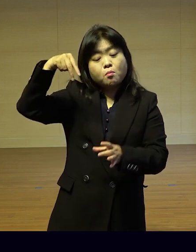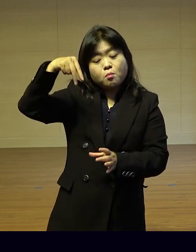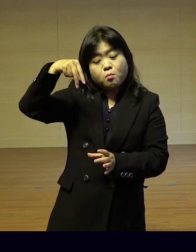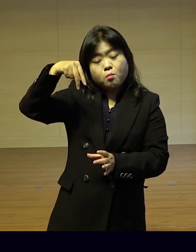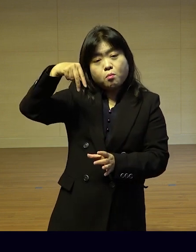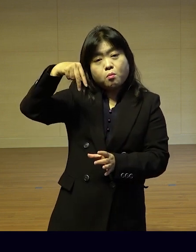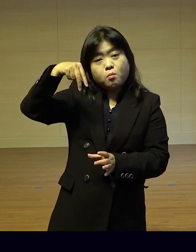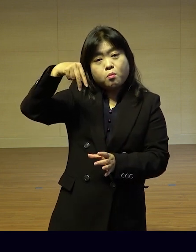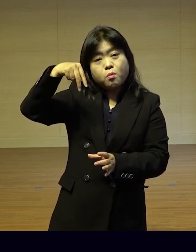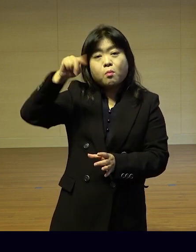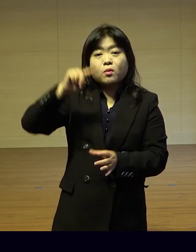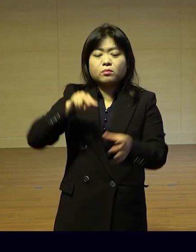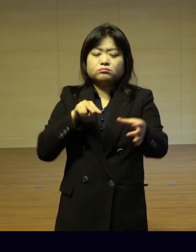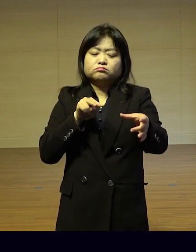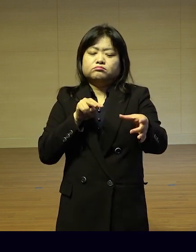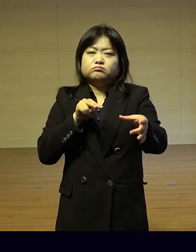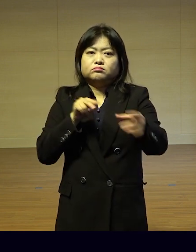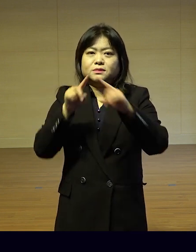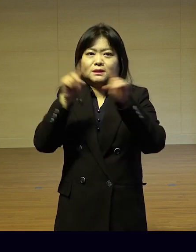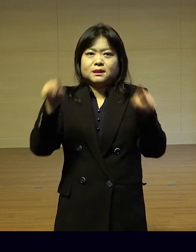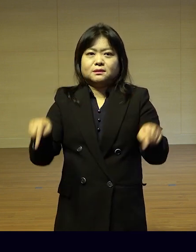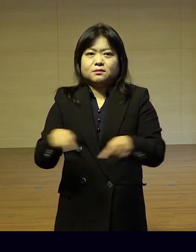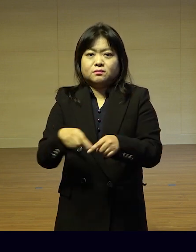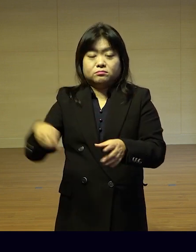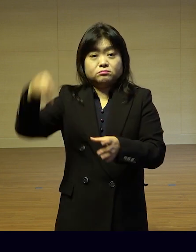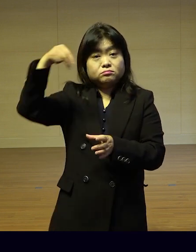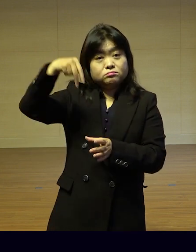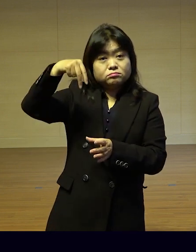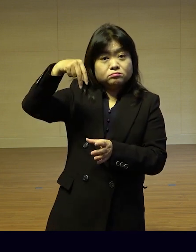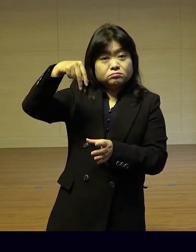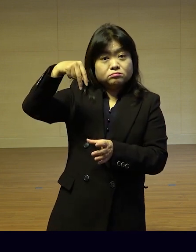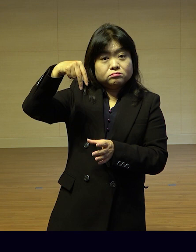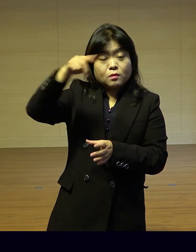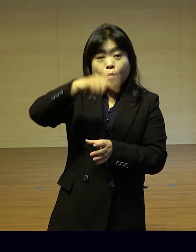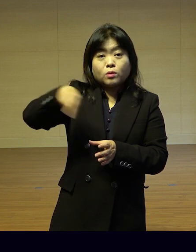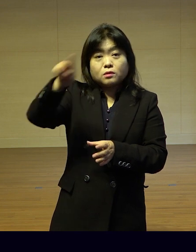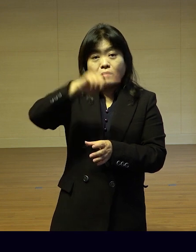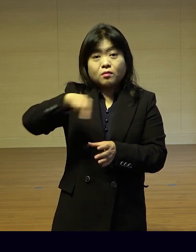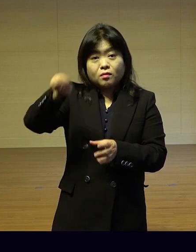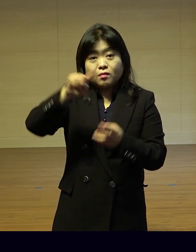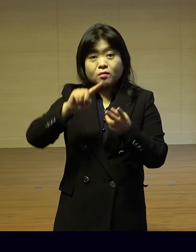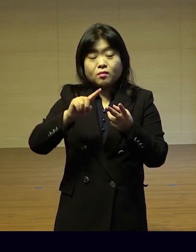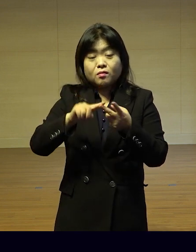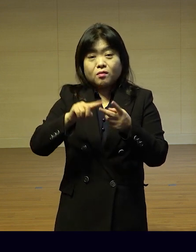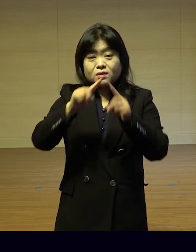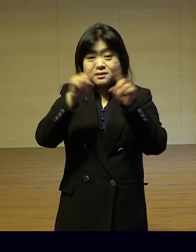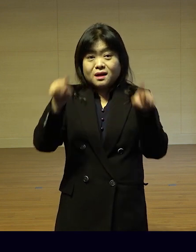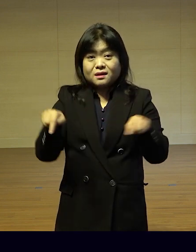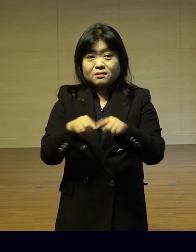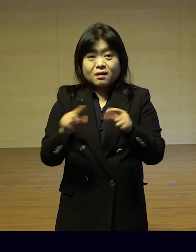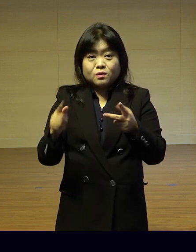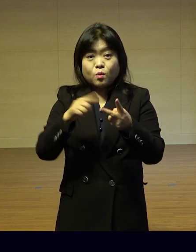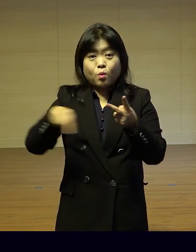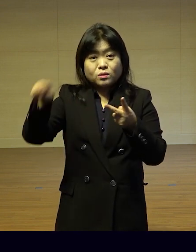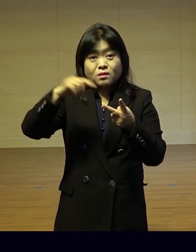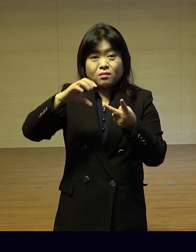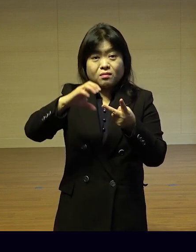물체를 내려다보고 판단했을 때는 이것은 원형이다, 또는 직사각형이 아닌 원형이다.